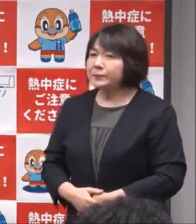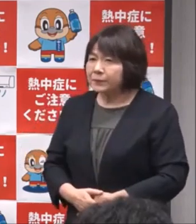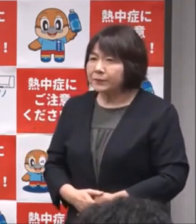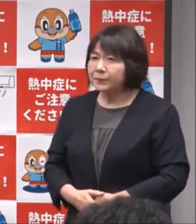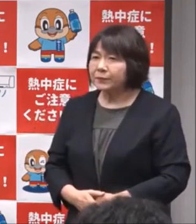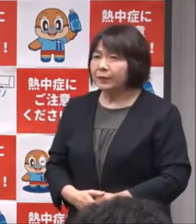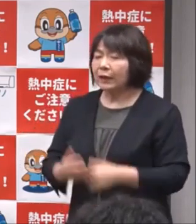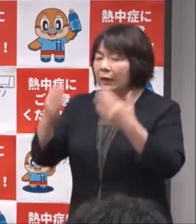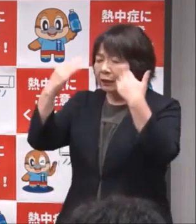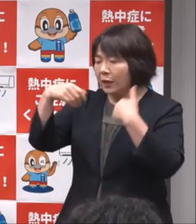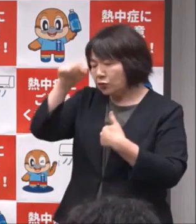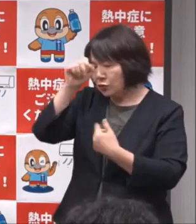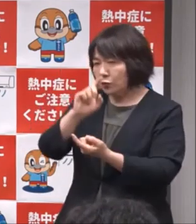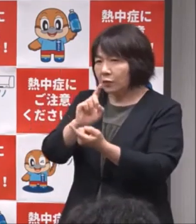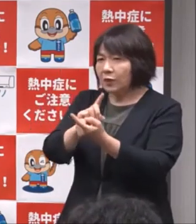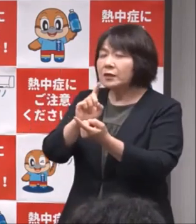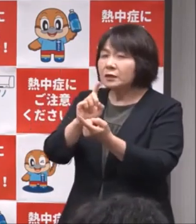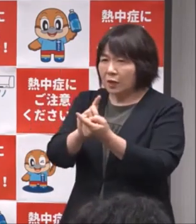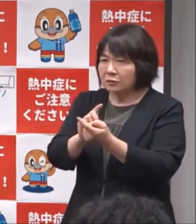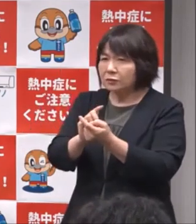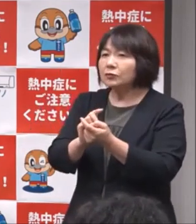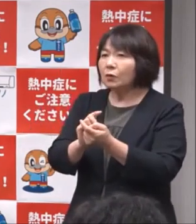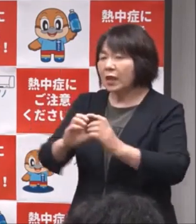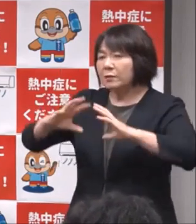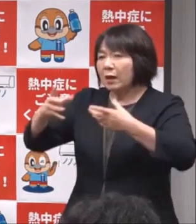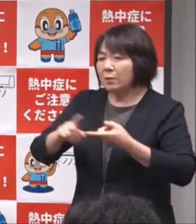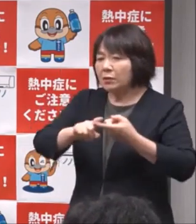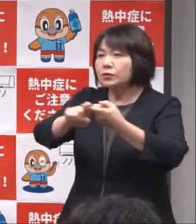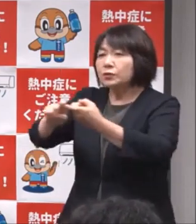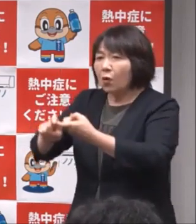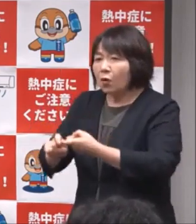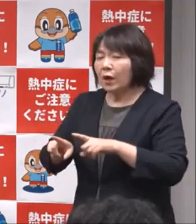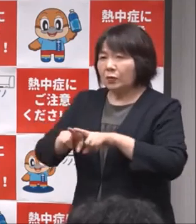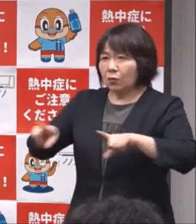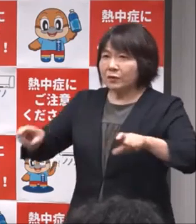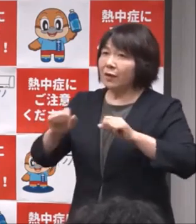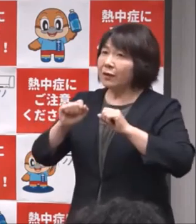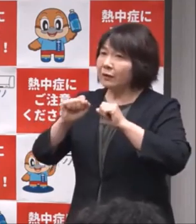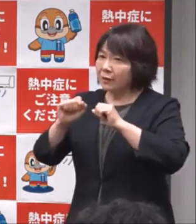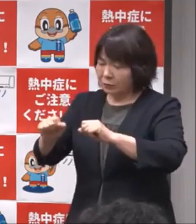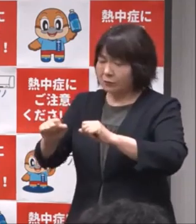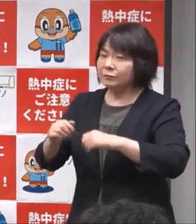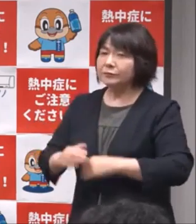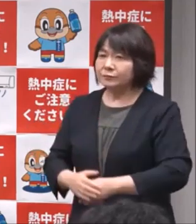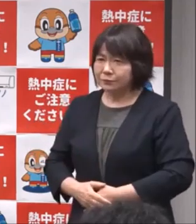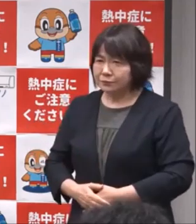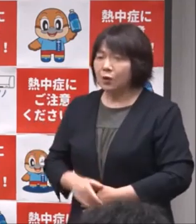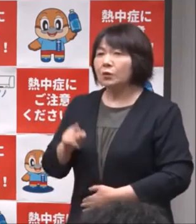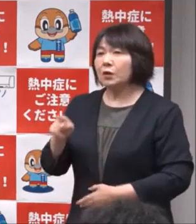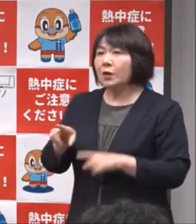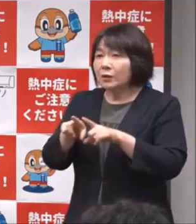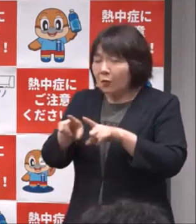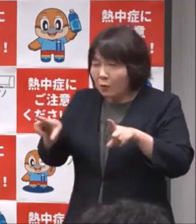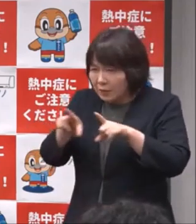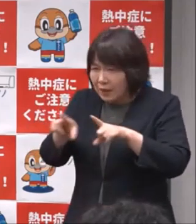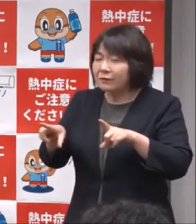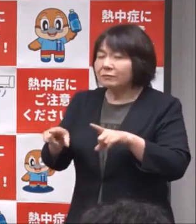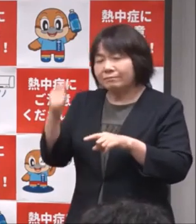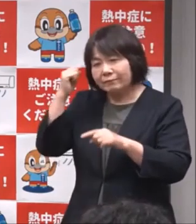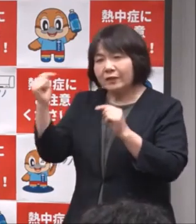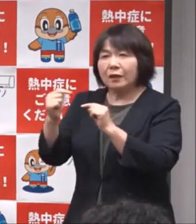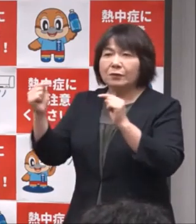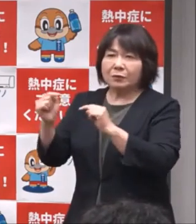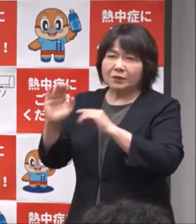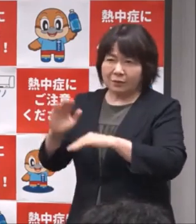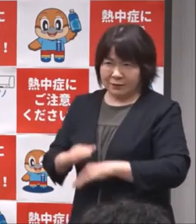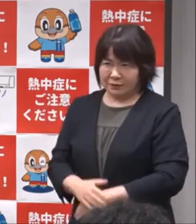熱中症対策として万博協会として取り入るところ、これはしっかりと当然取っていくということになります。で、それは当然内部でも検討している